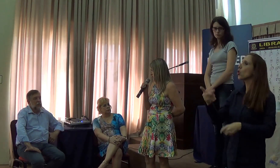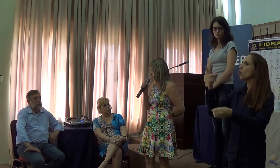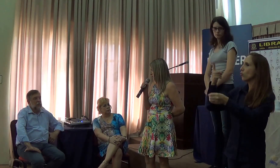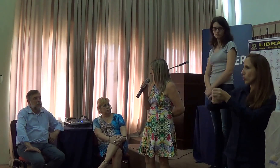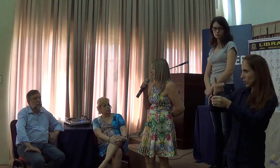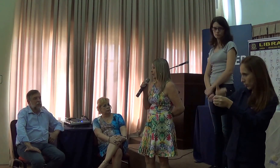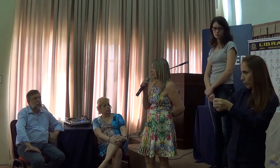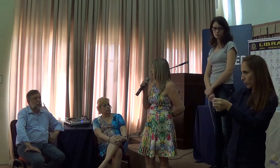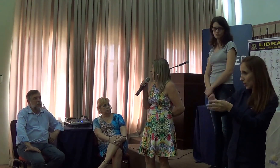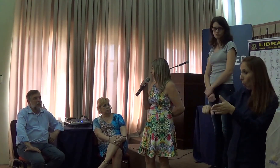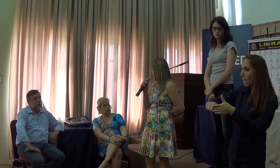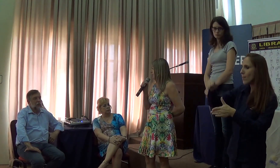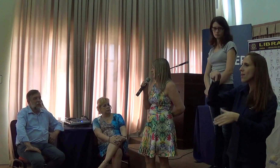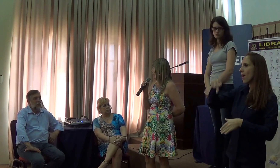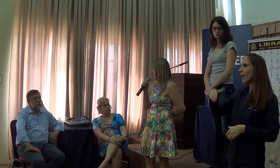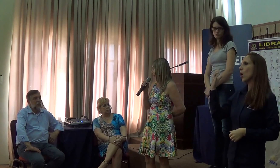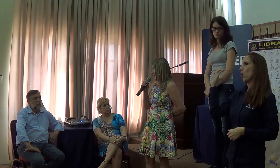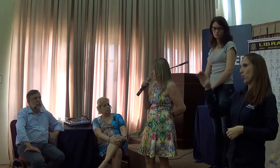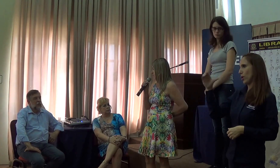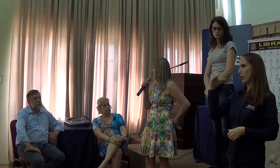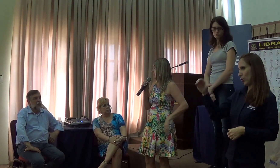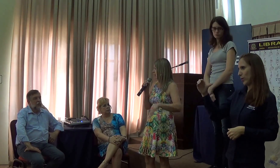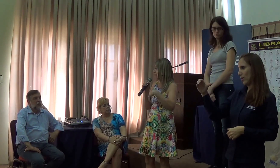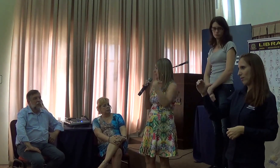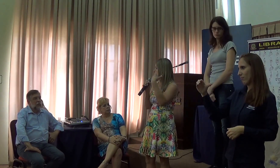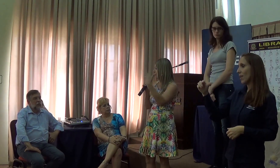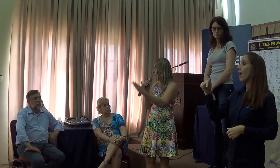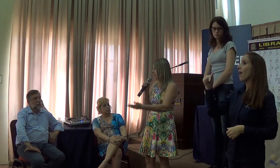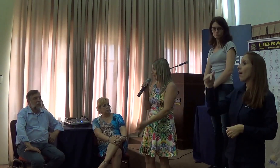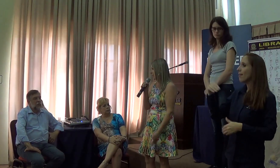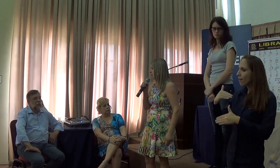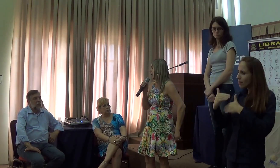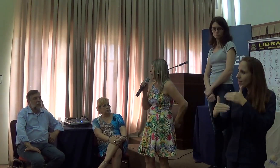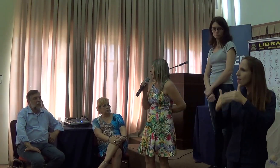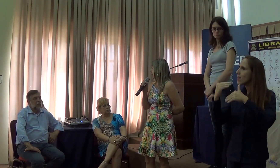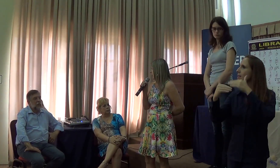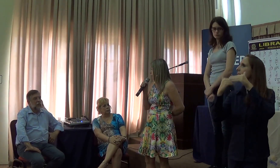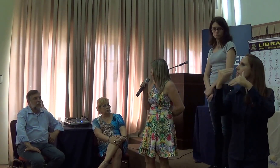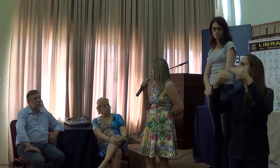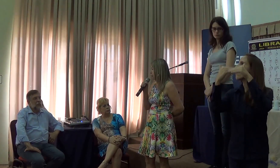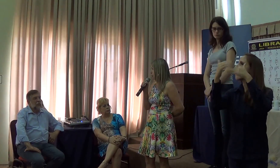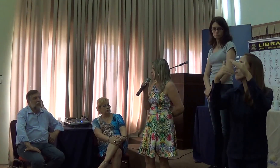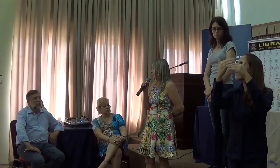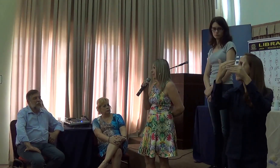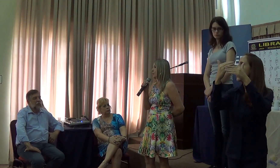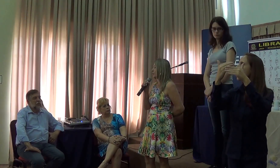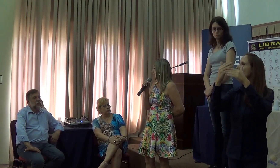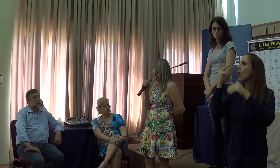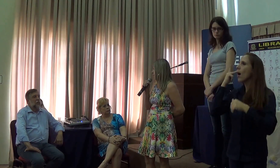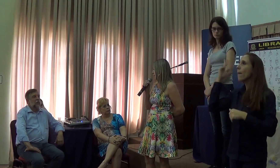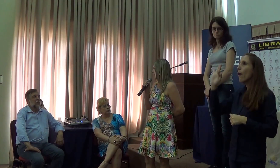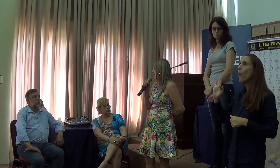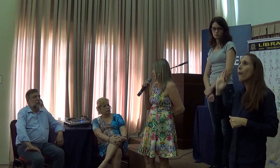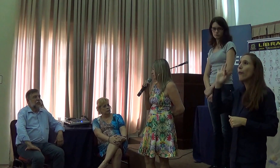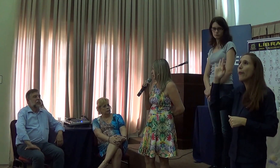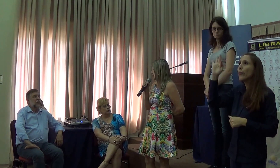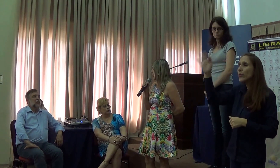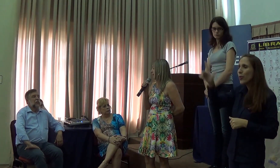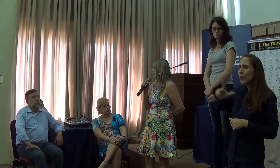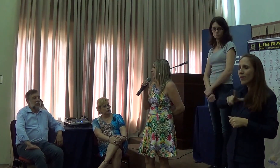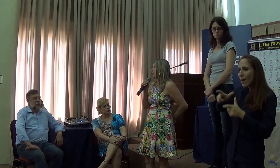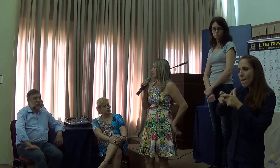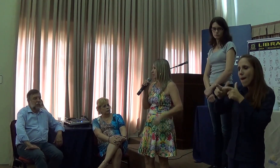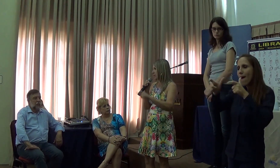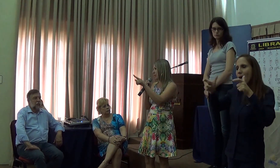é o nosso. Então está em fase, está em implantação, está em fase de desenvolvimento, para que no futuro nós tenhamos bem mais